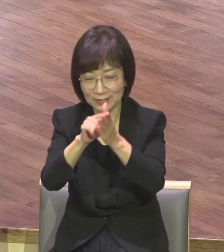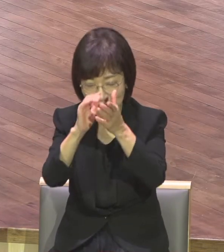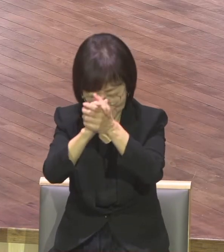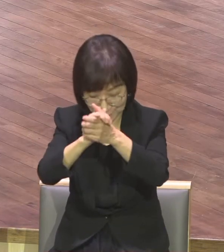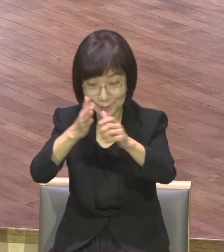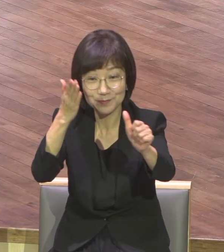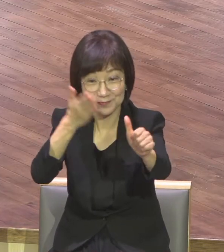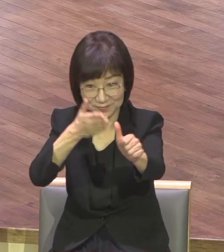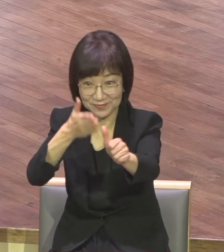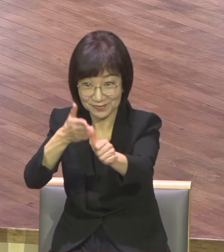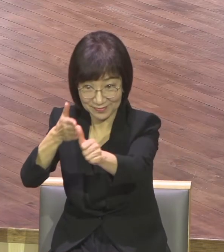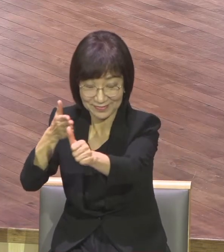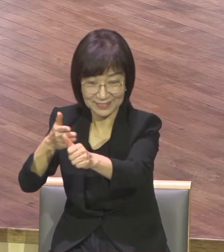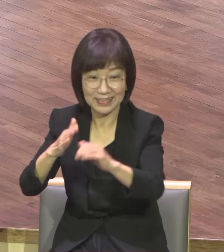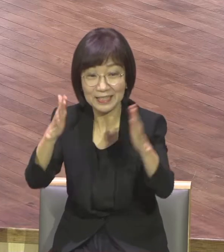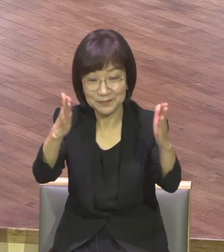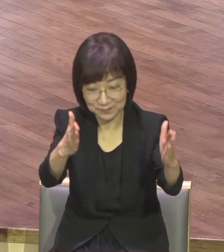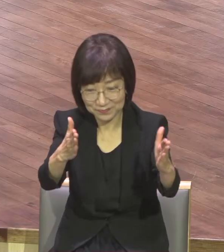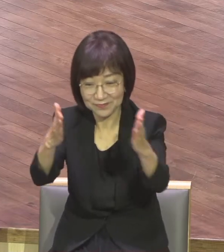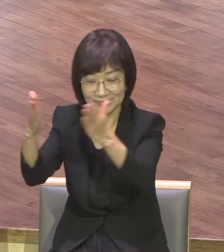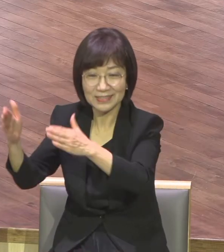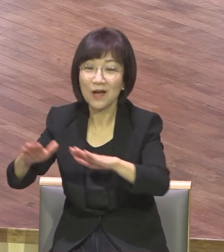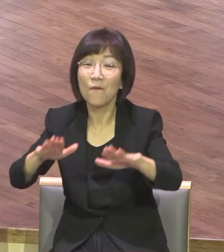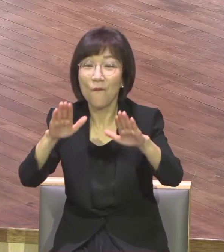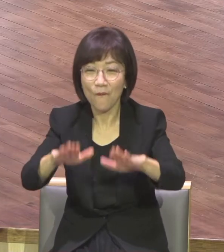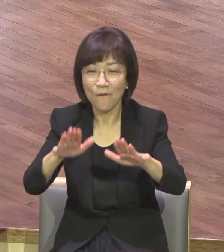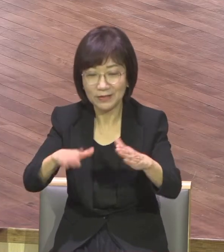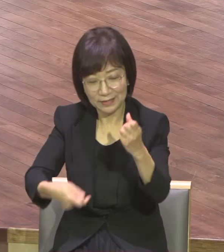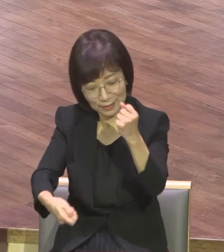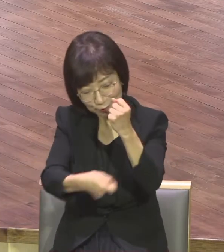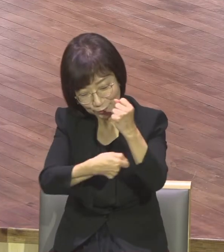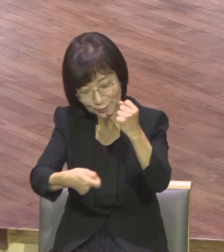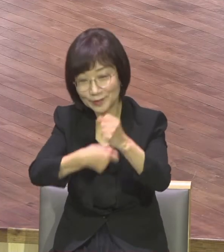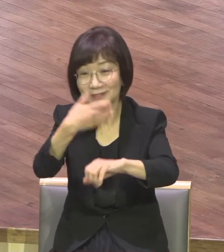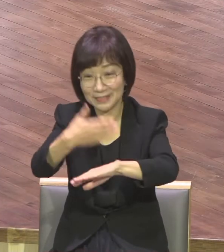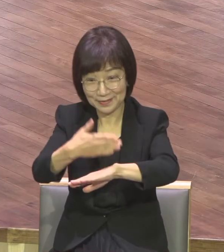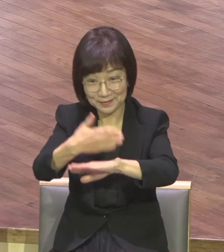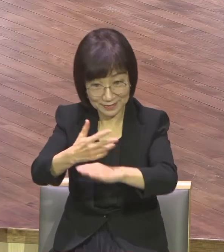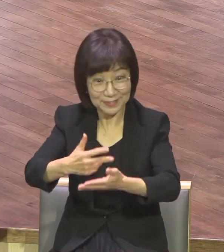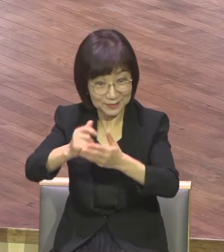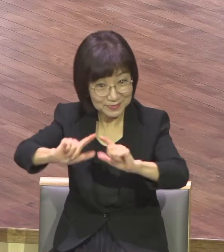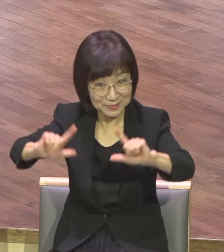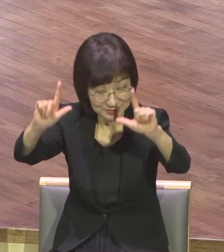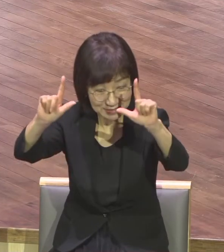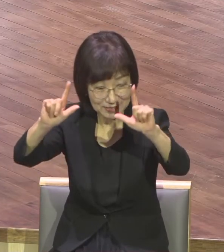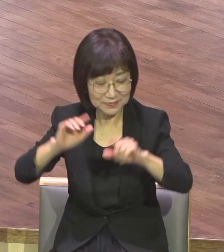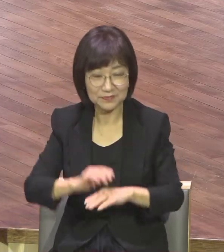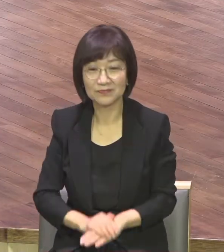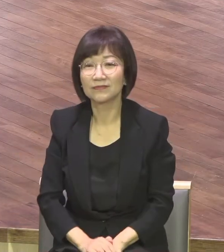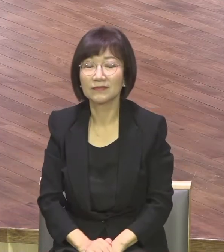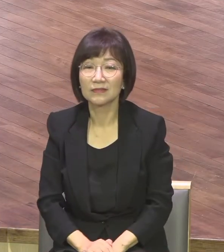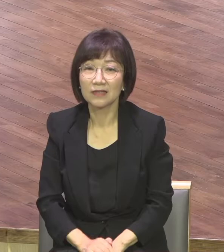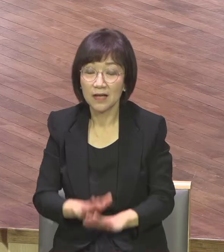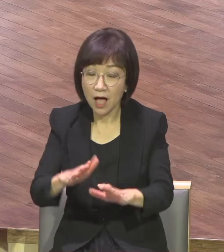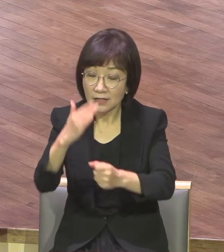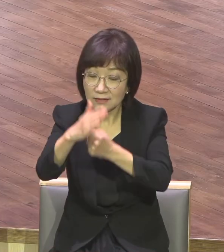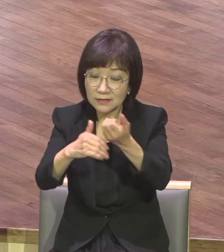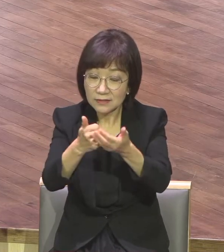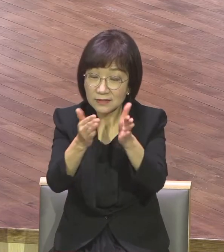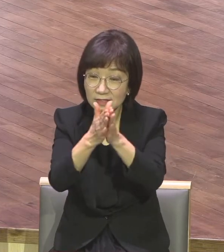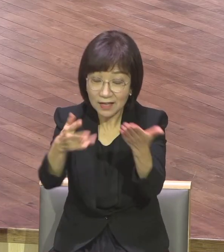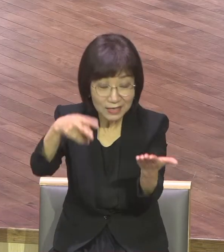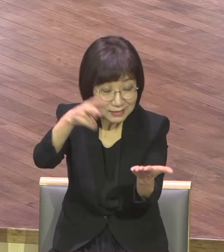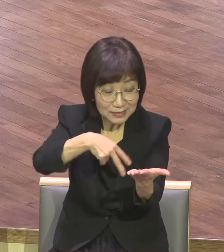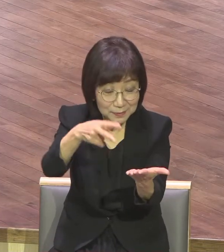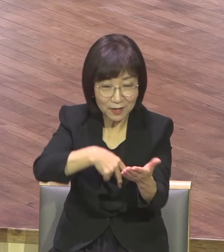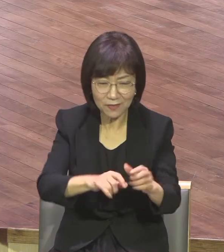바랍니다. 오늘은 추수감사주일입니다. 하나님께 크게 영광 돌려야 되는데 성경에 보면 여러